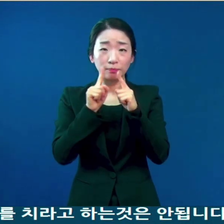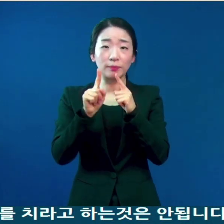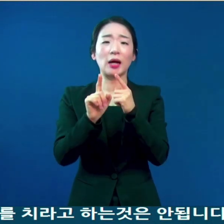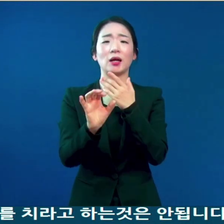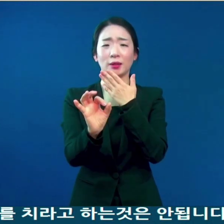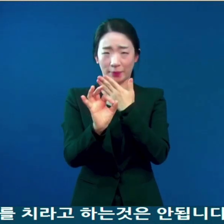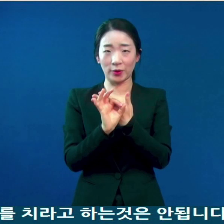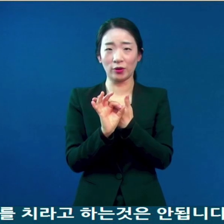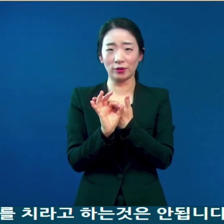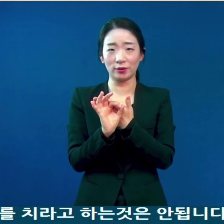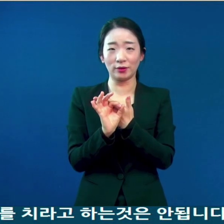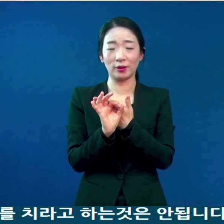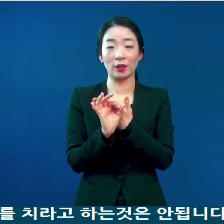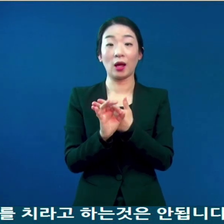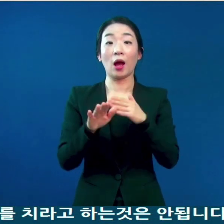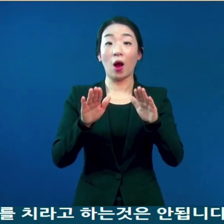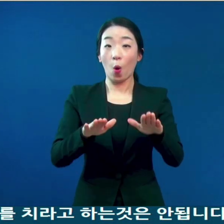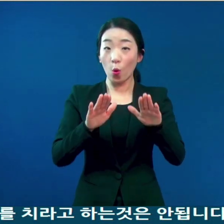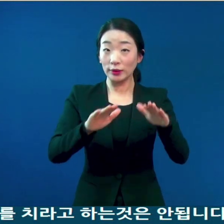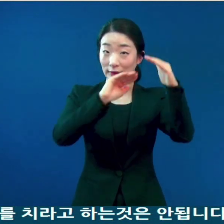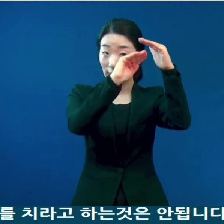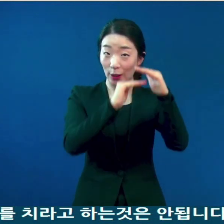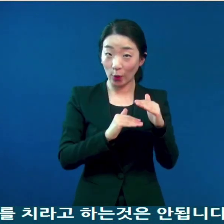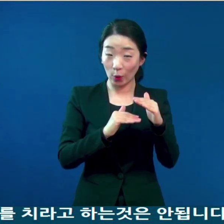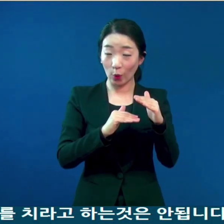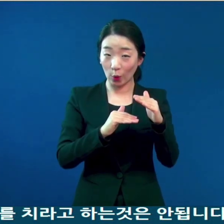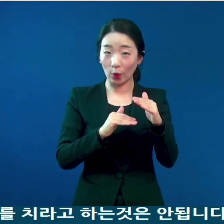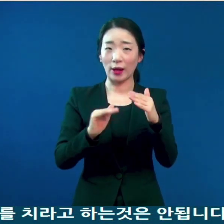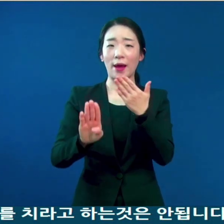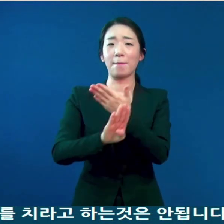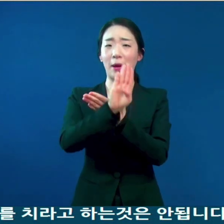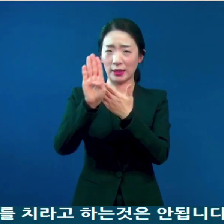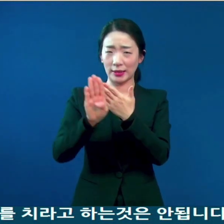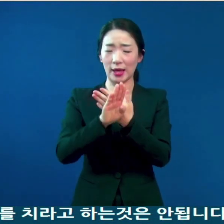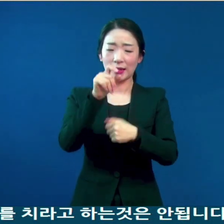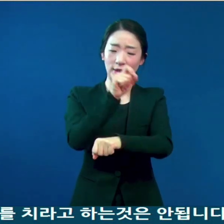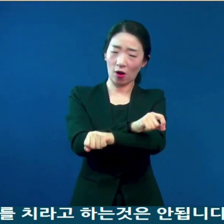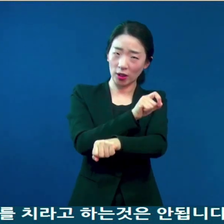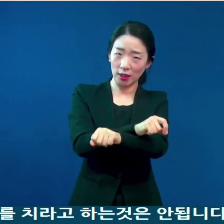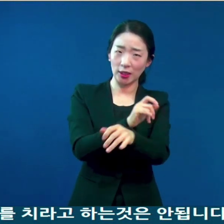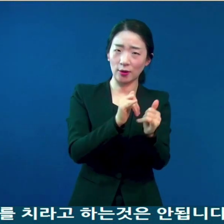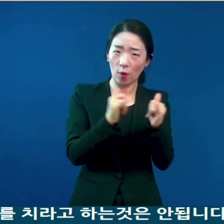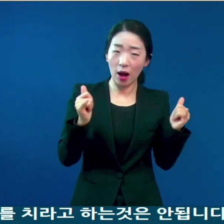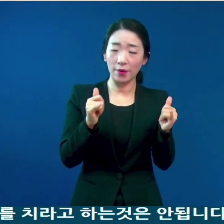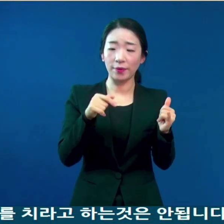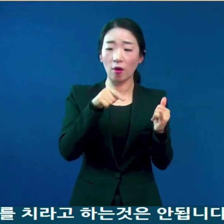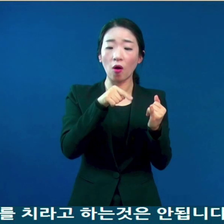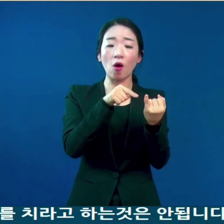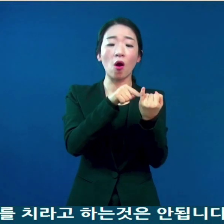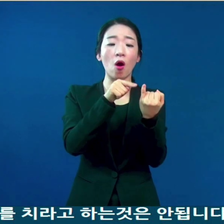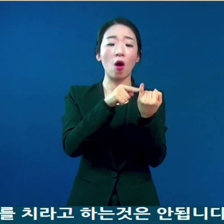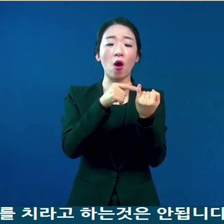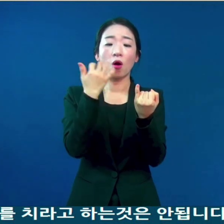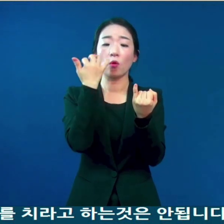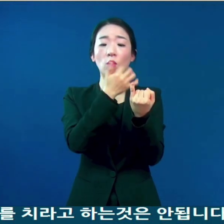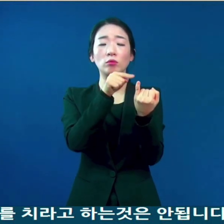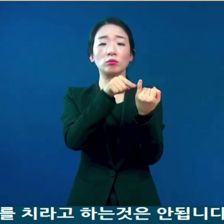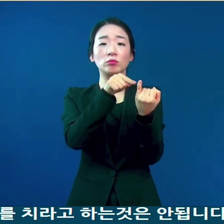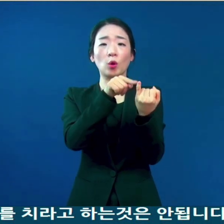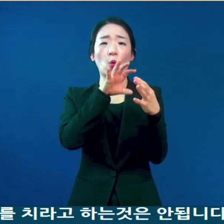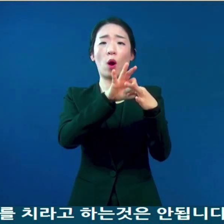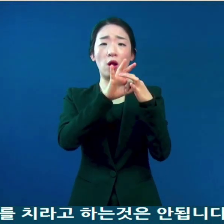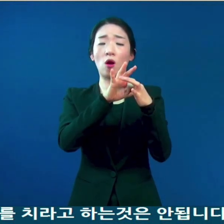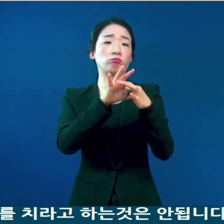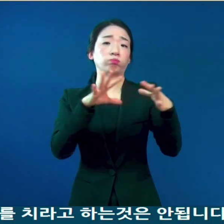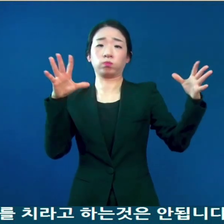말씀이냐면, 본문에서 서기관과 바리새인들은 간음하는 일에 관여 안 했을 것 같습니다.